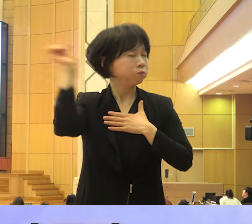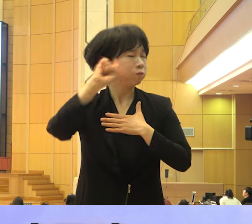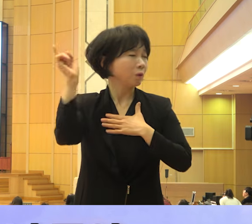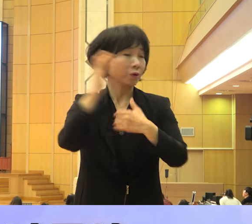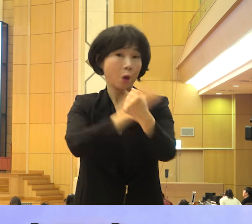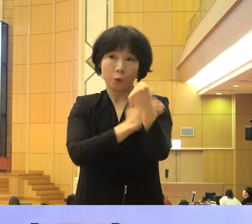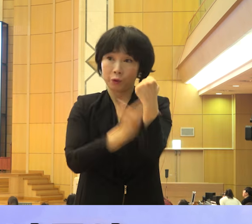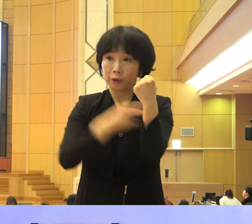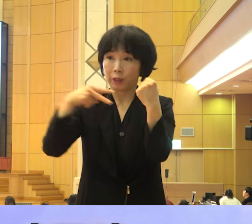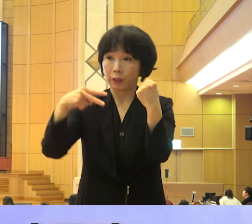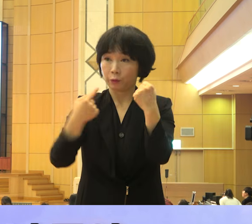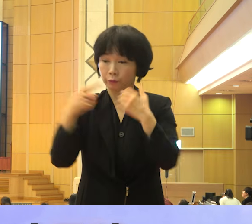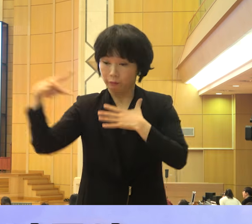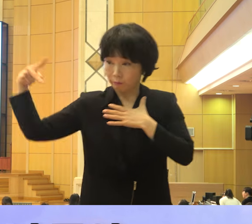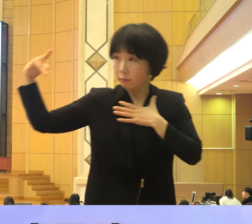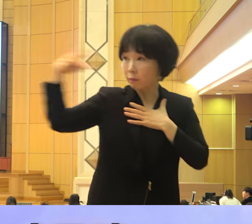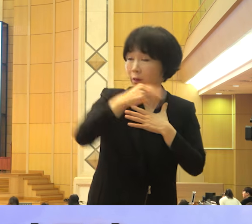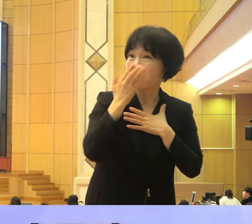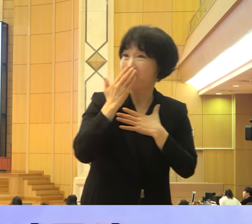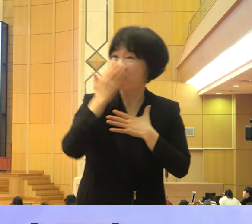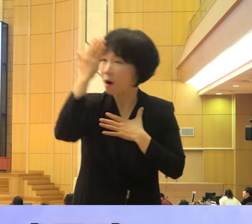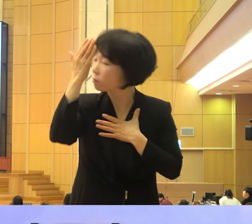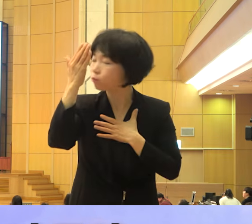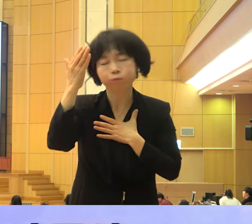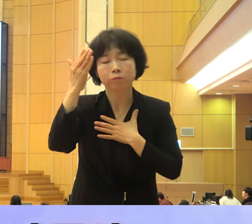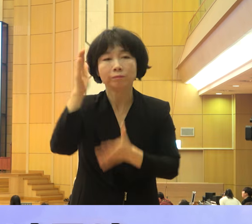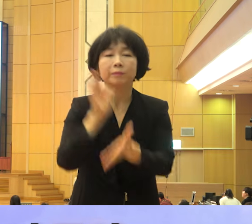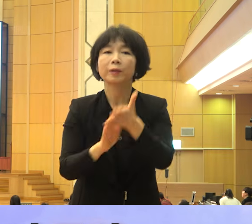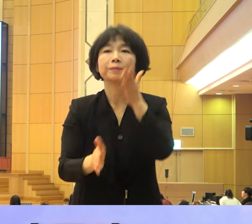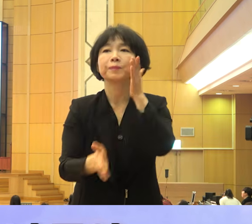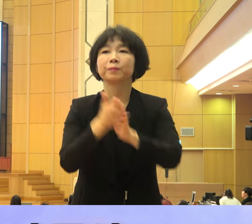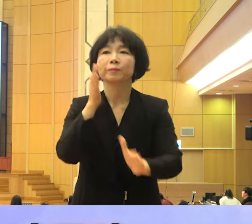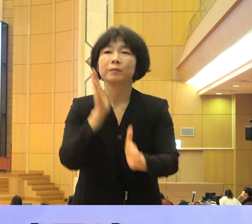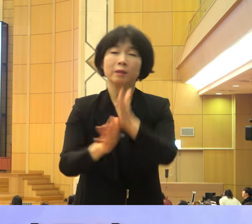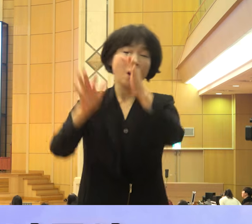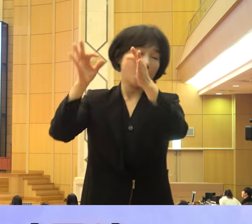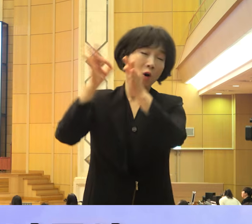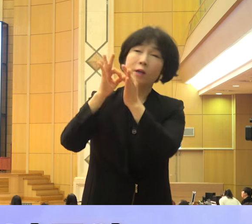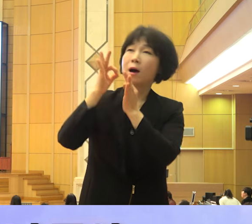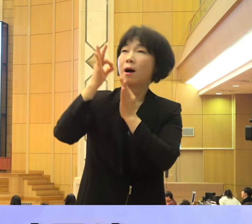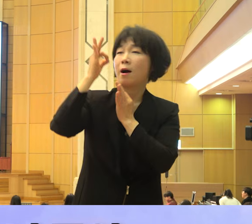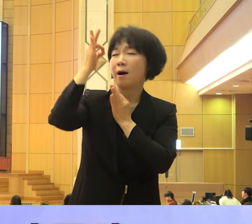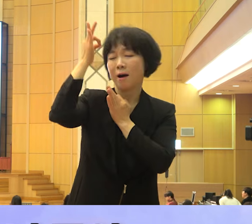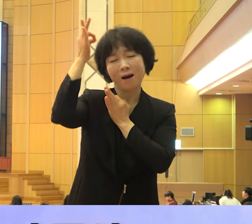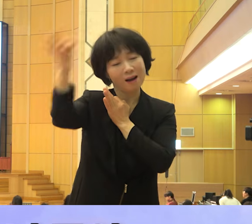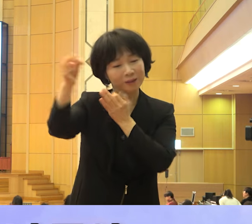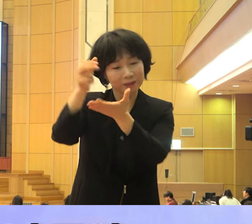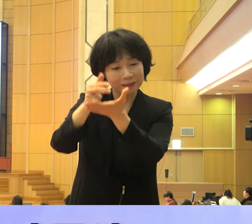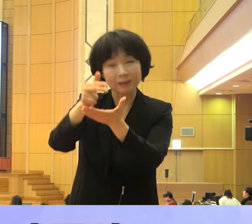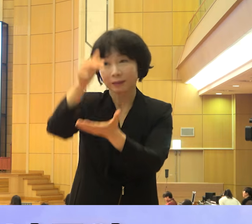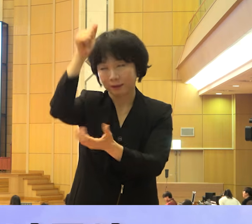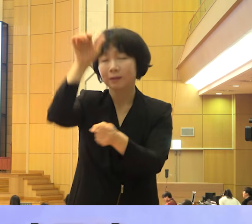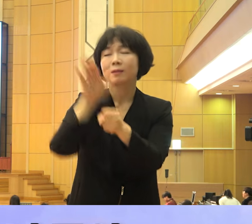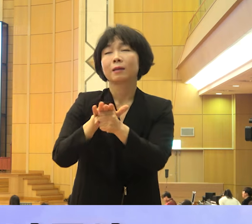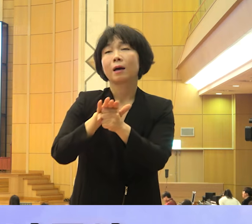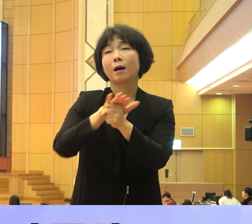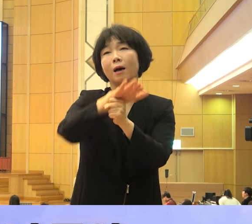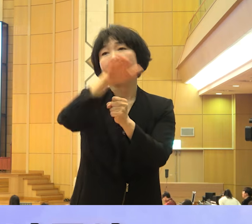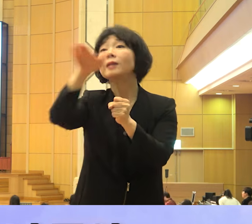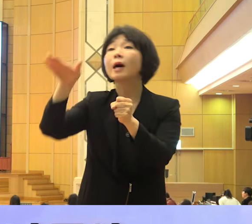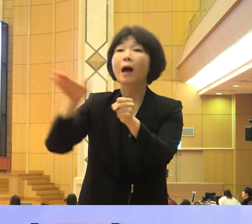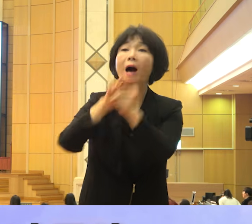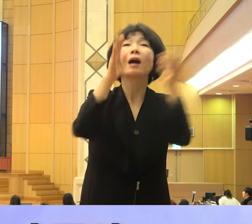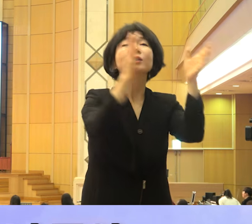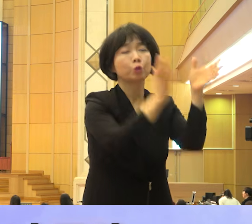하늘의 어떤 권세도 끊을 수 없는 영원한 그 사랑.